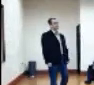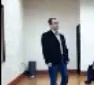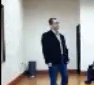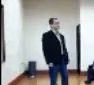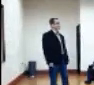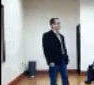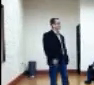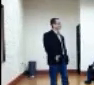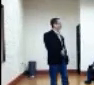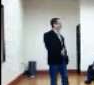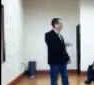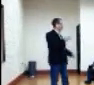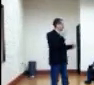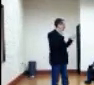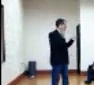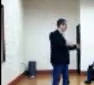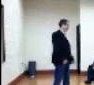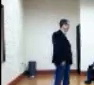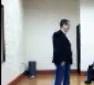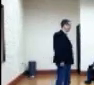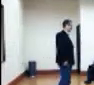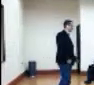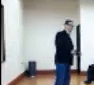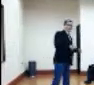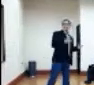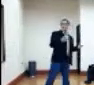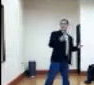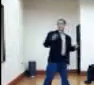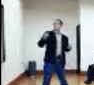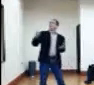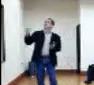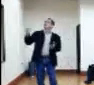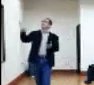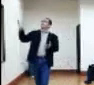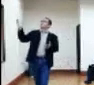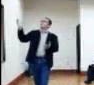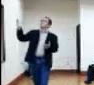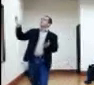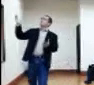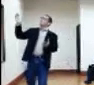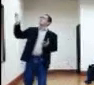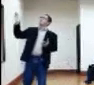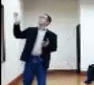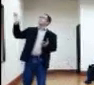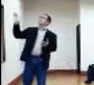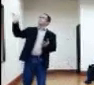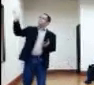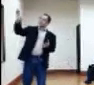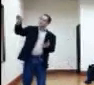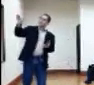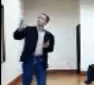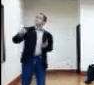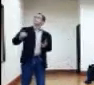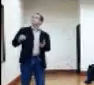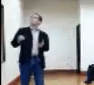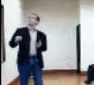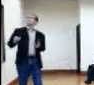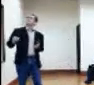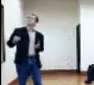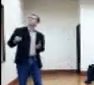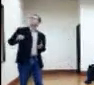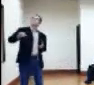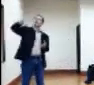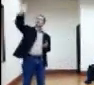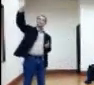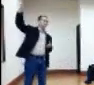ya corregirnos. O Andy, te voy a enseñar esta seña. Y de alguna manera yo no sé cómo nos entendimos, además de Katia y un practicante, José, que estuvo en DIFA,